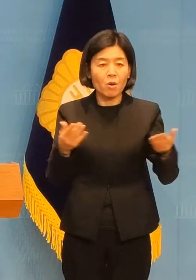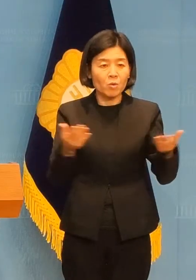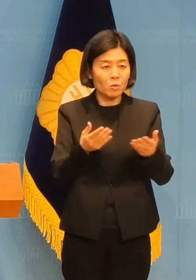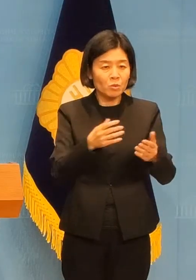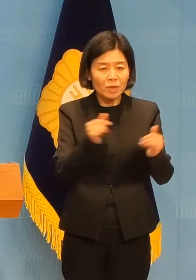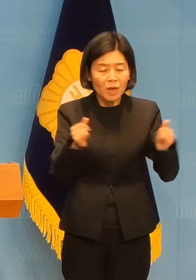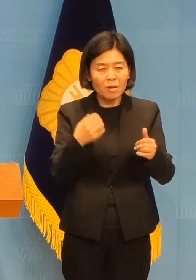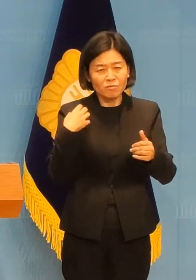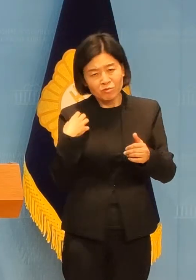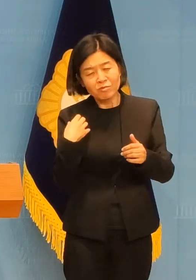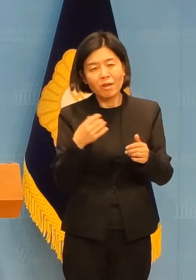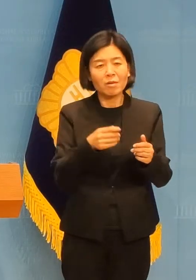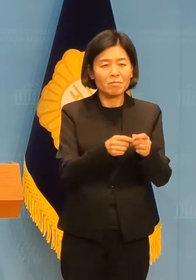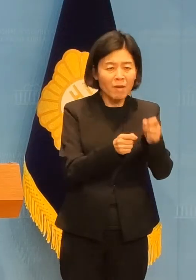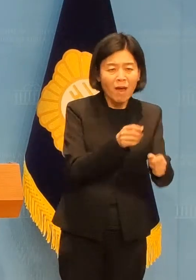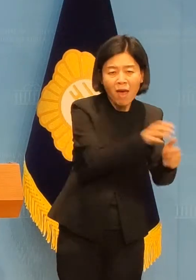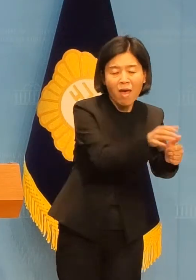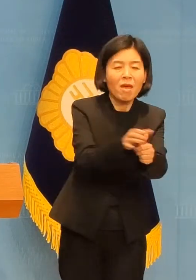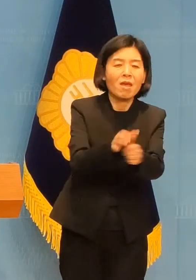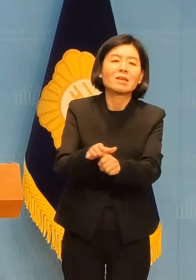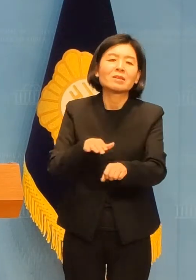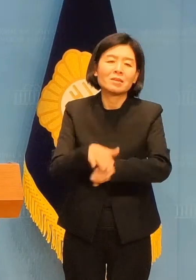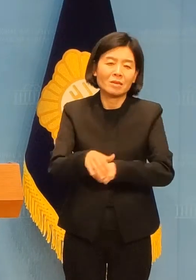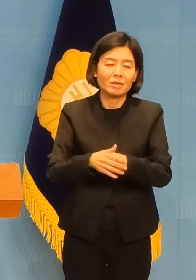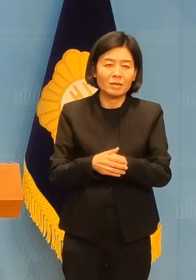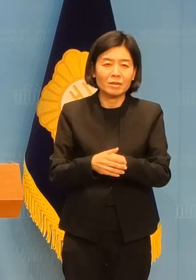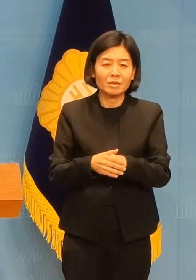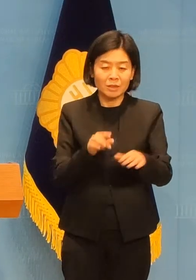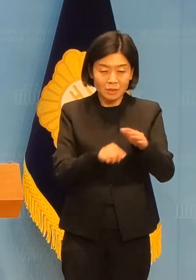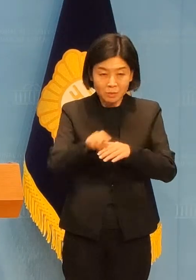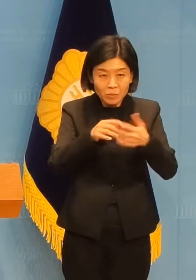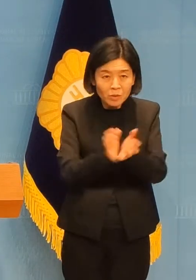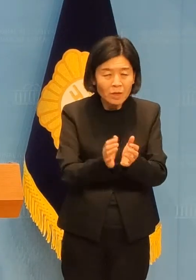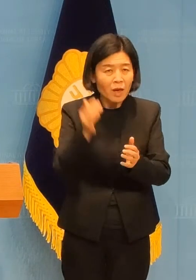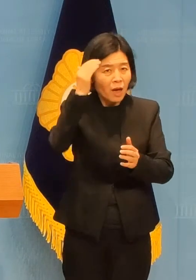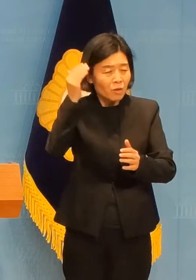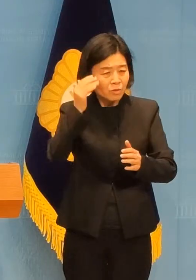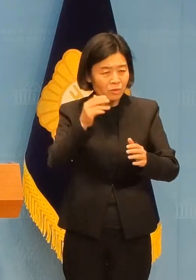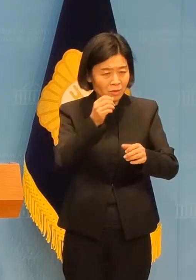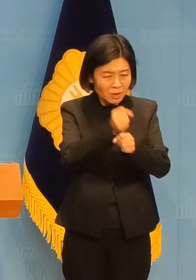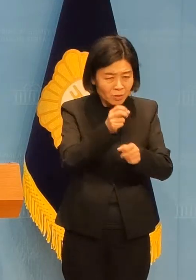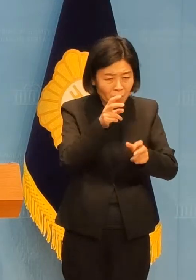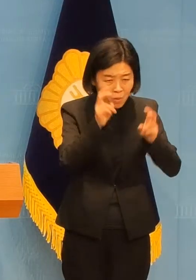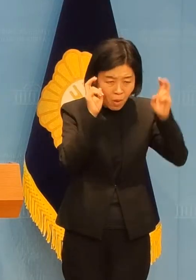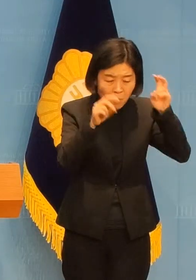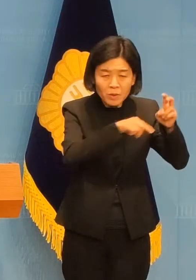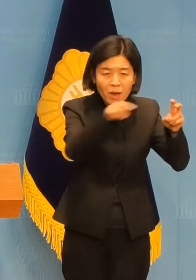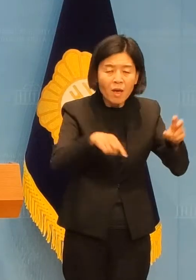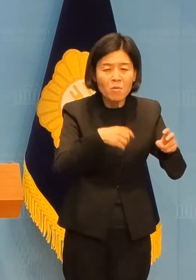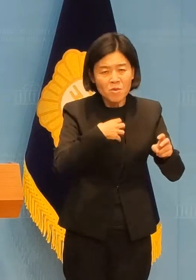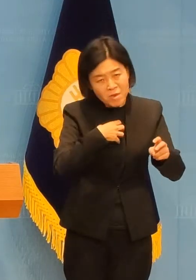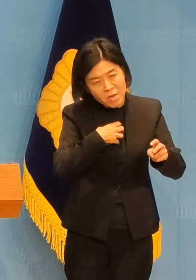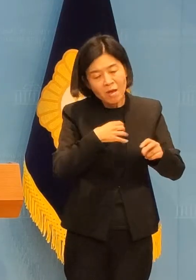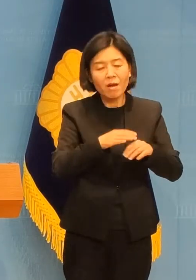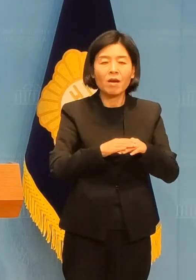조치입니다. 진보당은 국내 제조업과 국민 경제에 닥칠 위험을 두고 볼 수 없습니다.